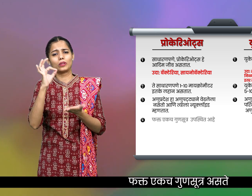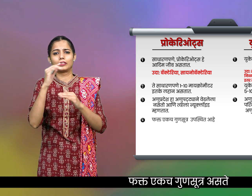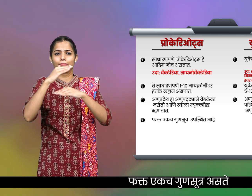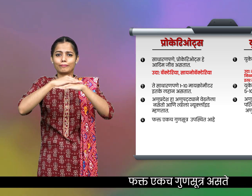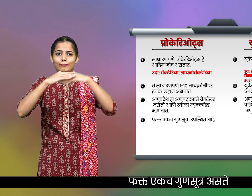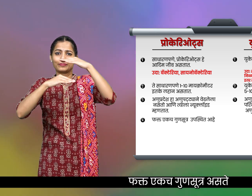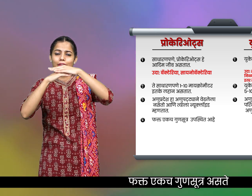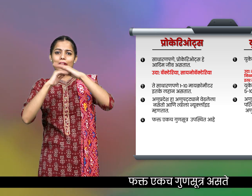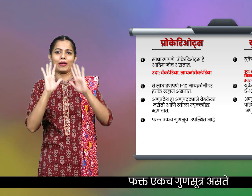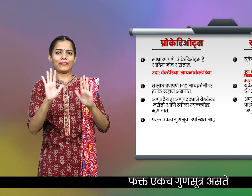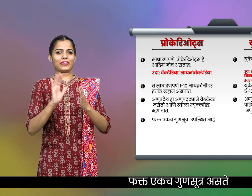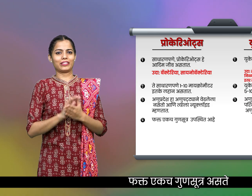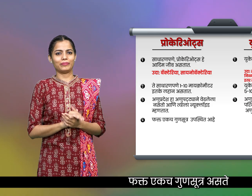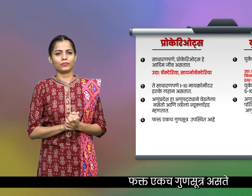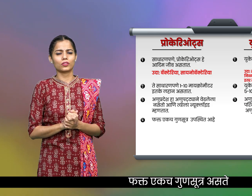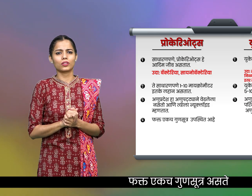फक्त एकच गुणसूत्र असते.